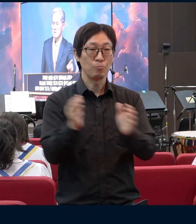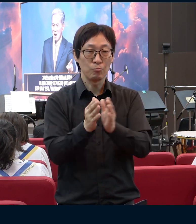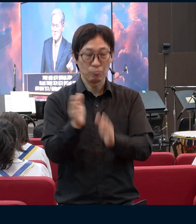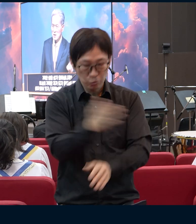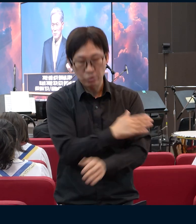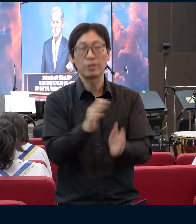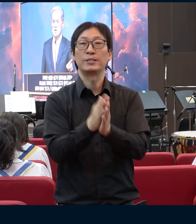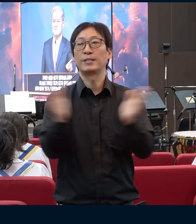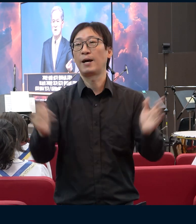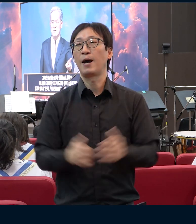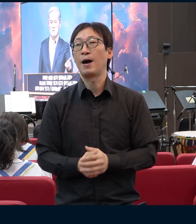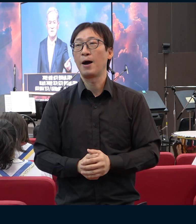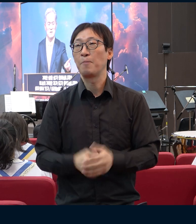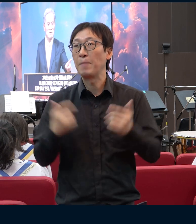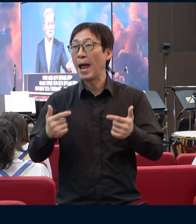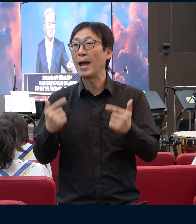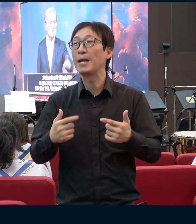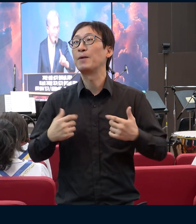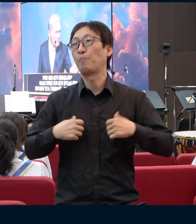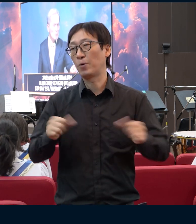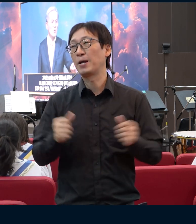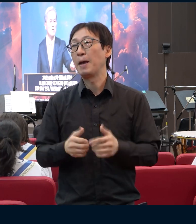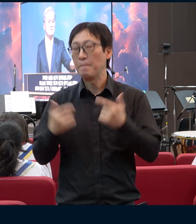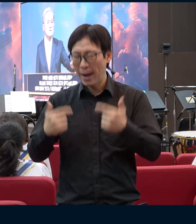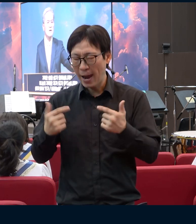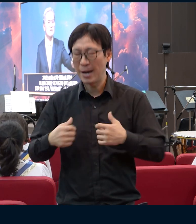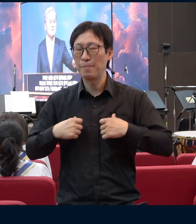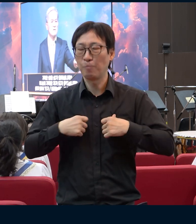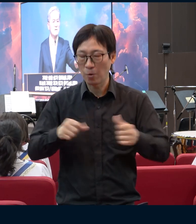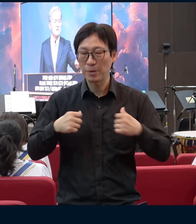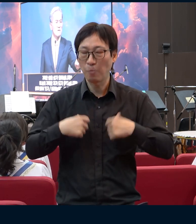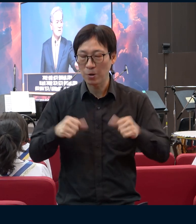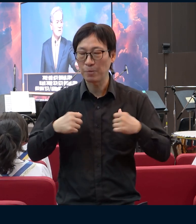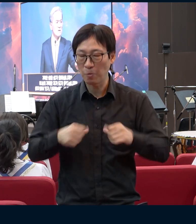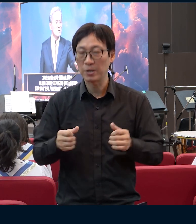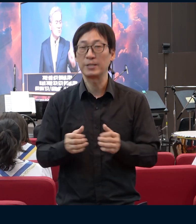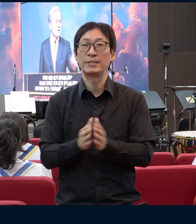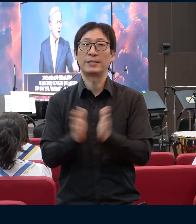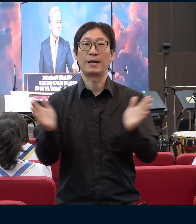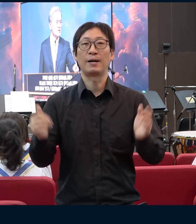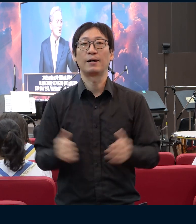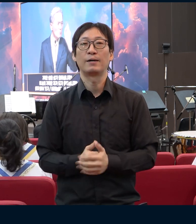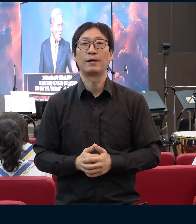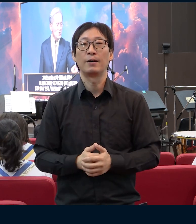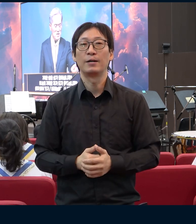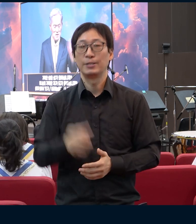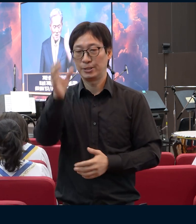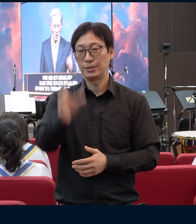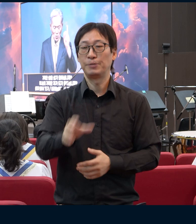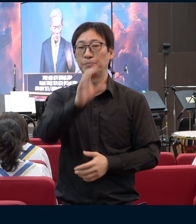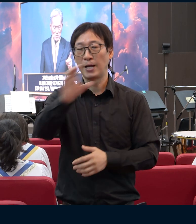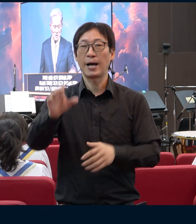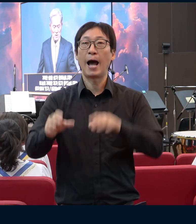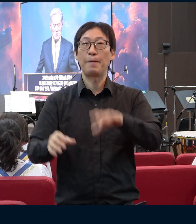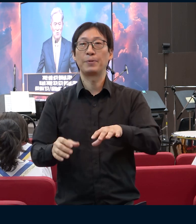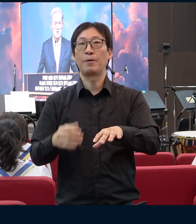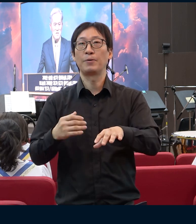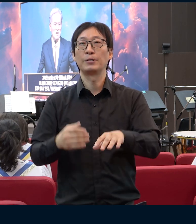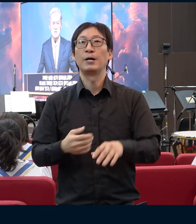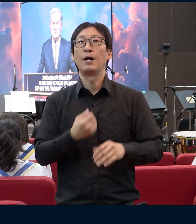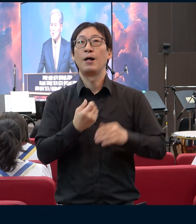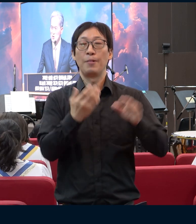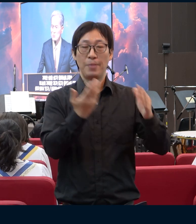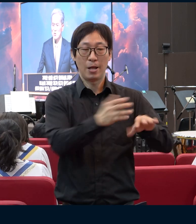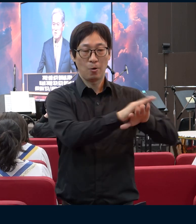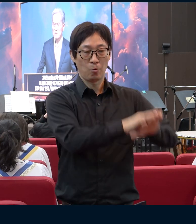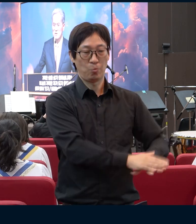예, 날마다 포기하는 거예요. 날마다 포기하는 거예요. 십자가 앞에서 포기, 내려놓음,